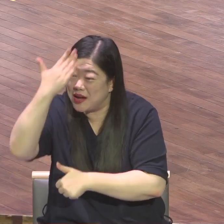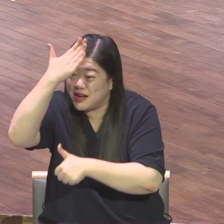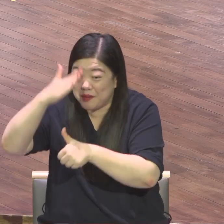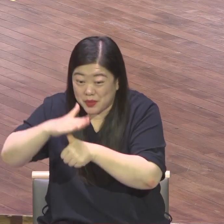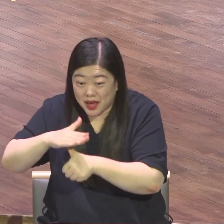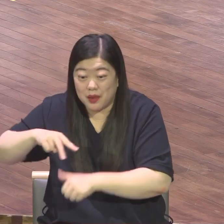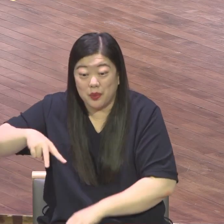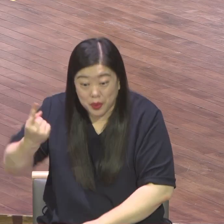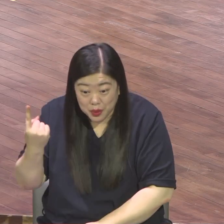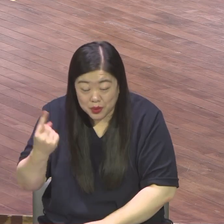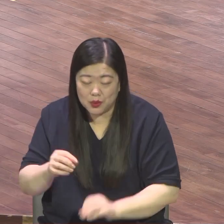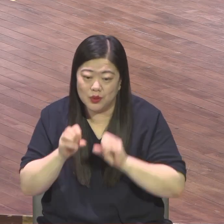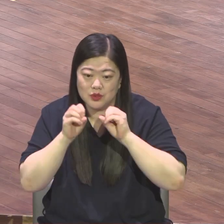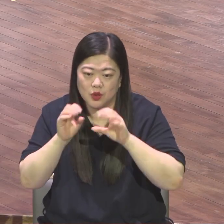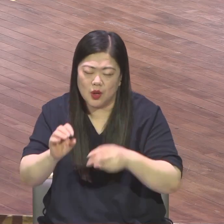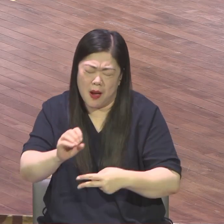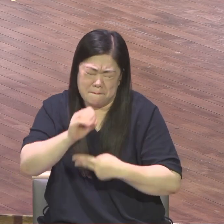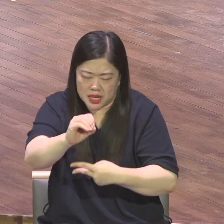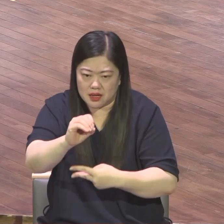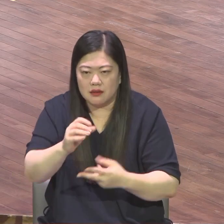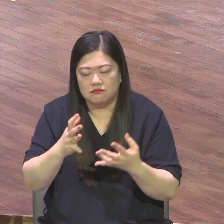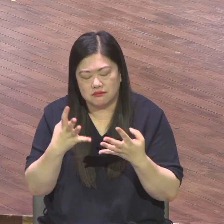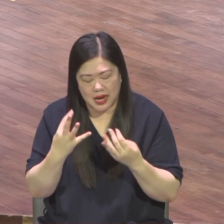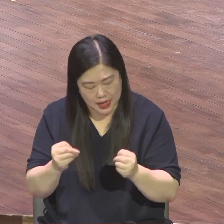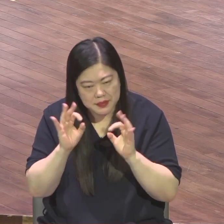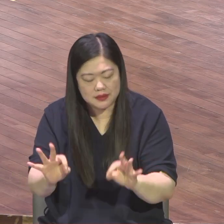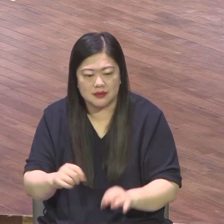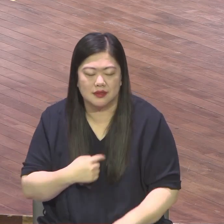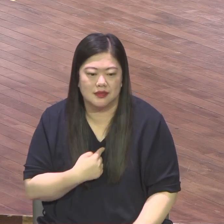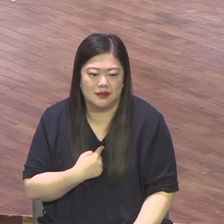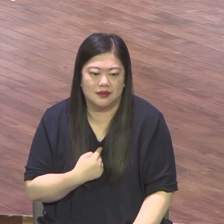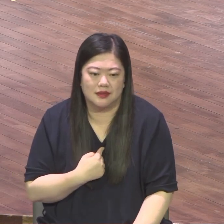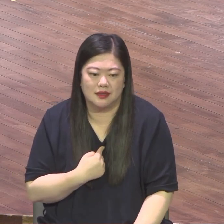제가 팽조도 봤어요. 그렇게